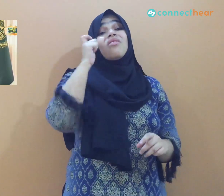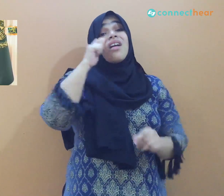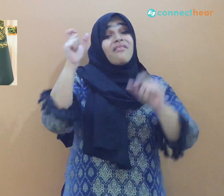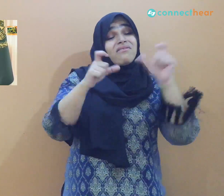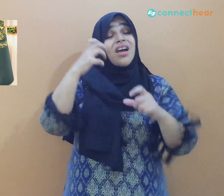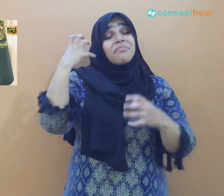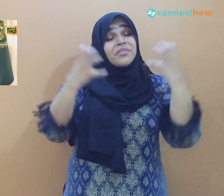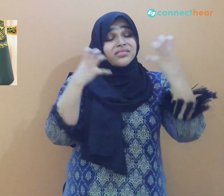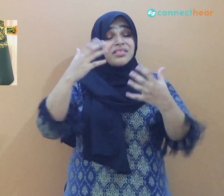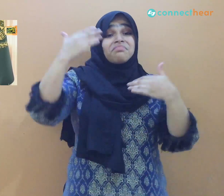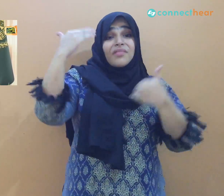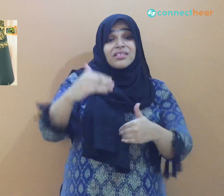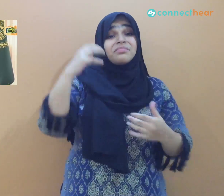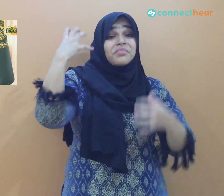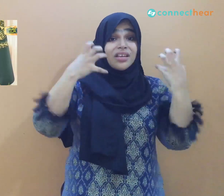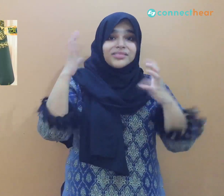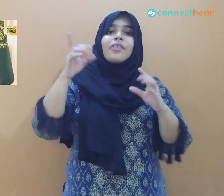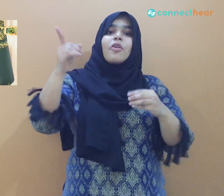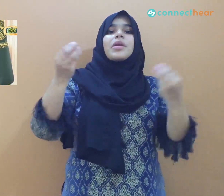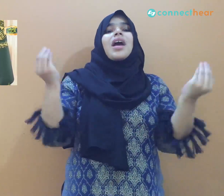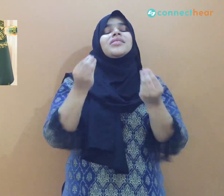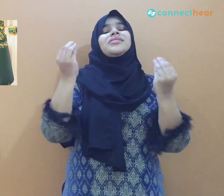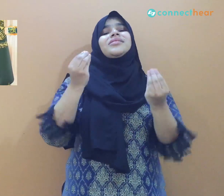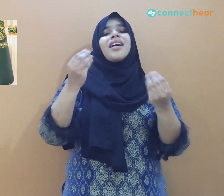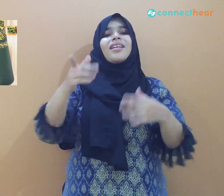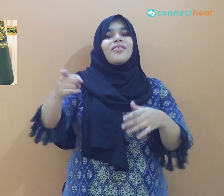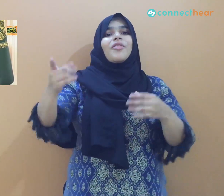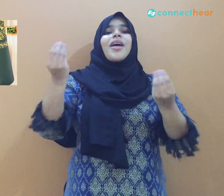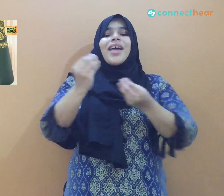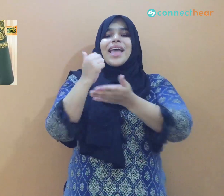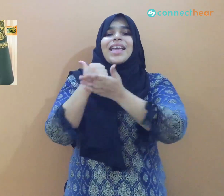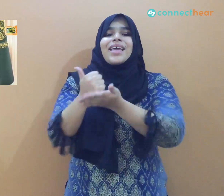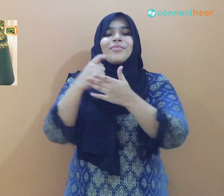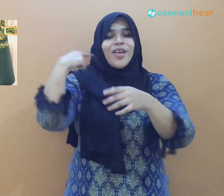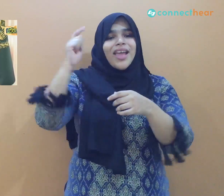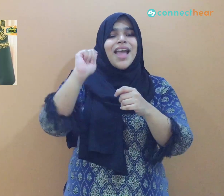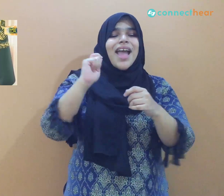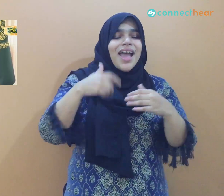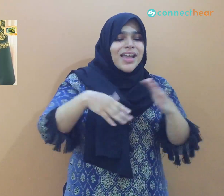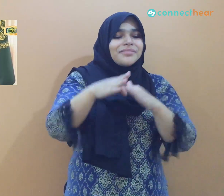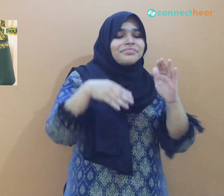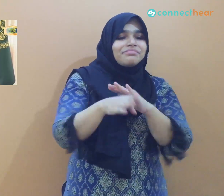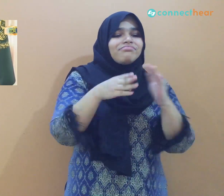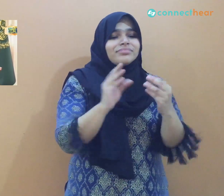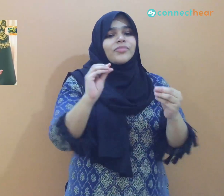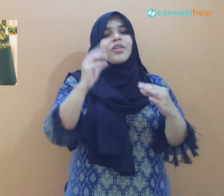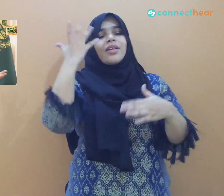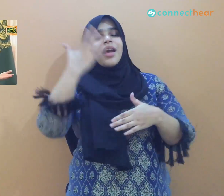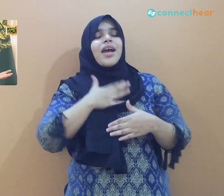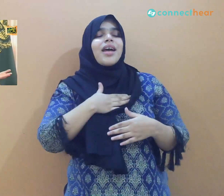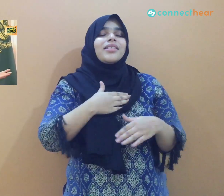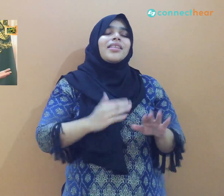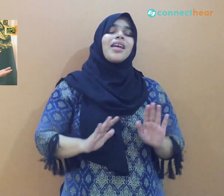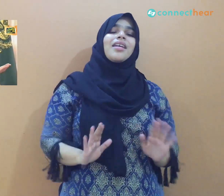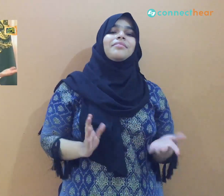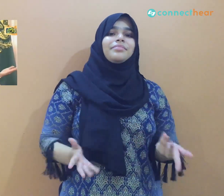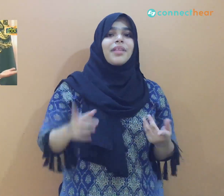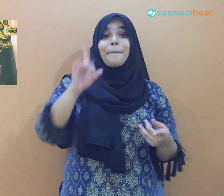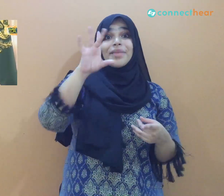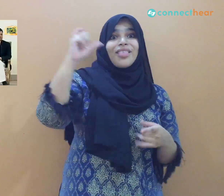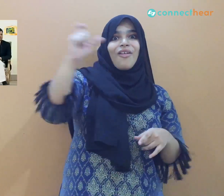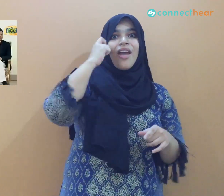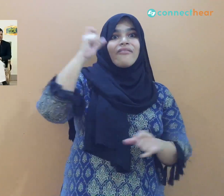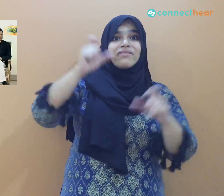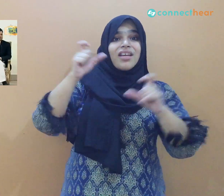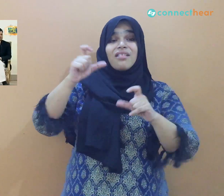لوگ متاثر ہیں لاک ڈاؤن سے. تو وہ بھی ان کو بھی ہم نوکریاں ملتے رہیں, وہ بھی کام کرتے رہیں, کیونکہ کوئی بھی ہم 15 کروڑ